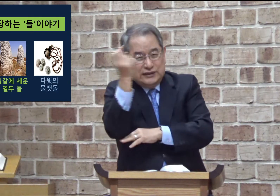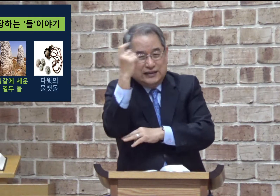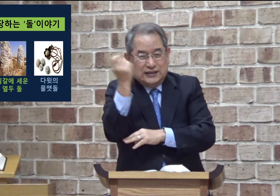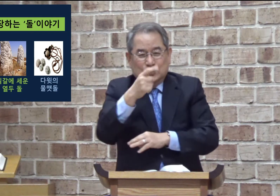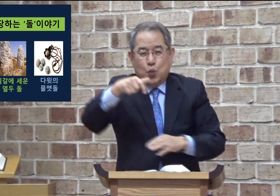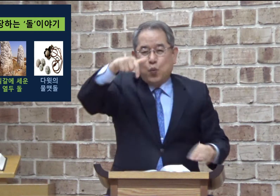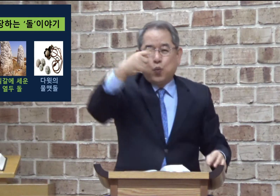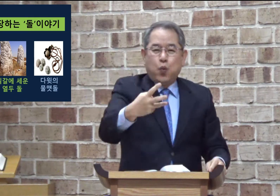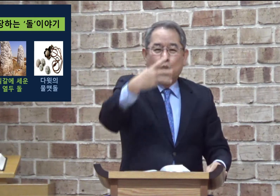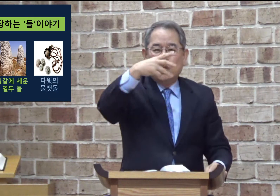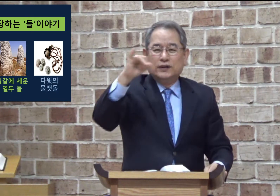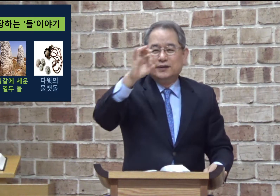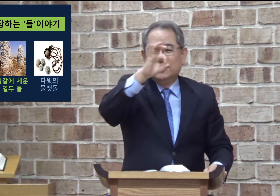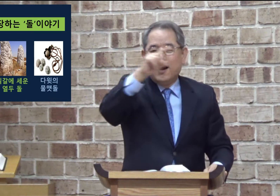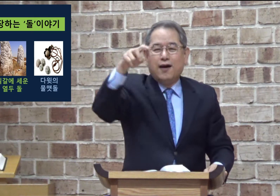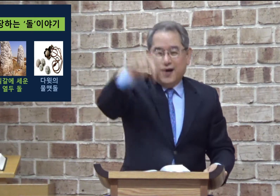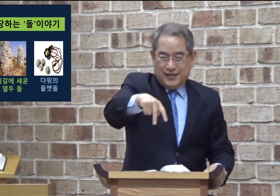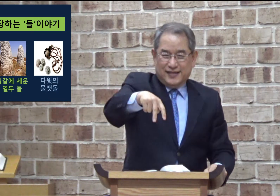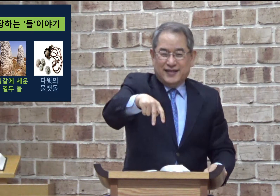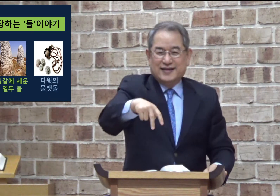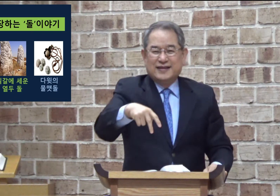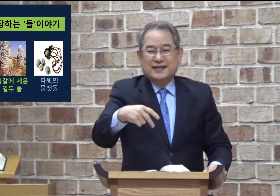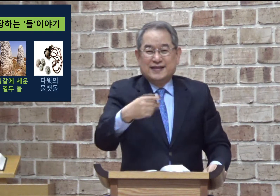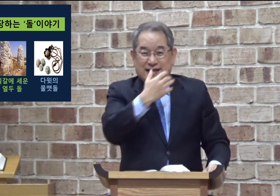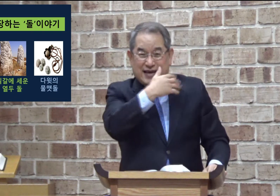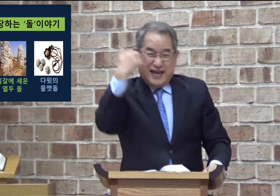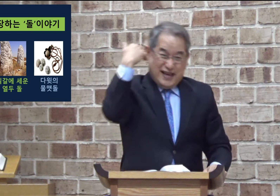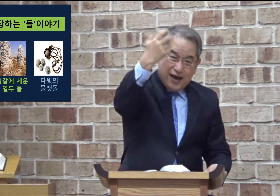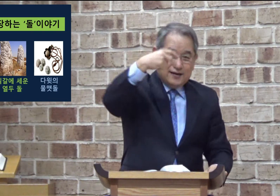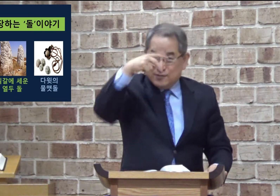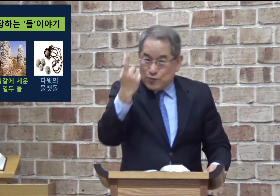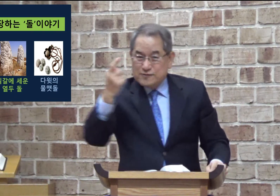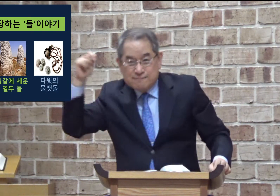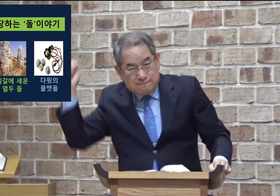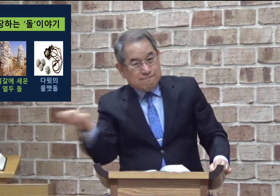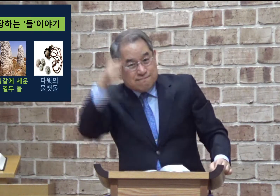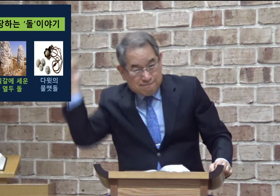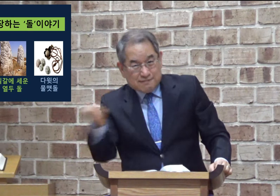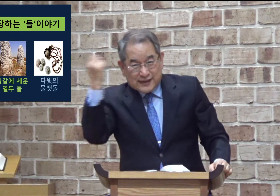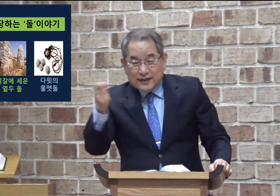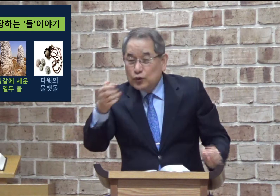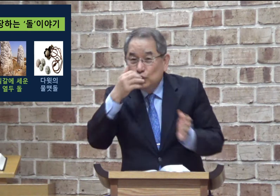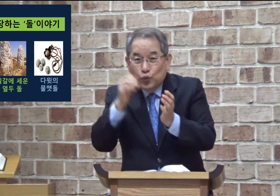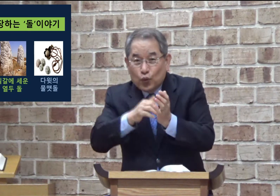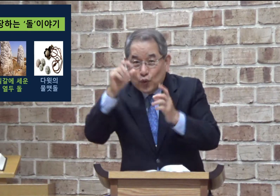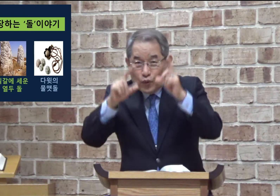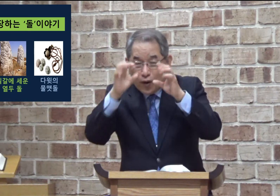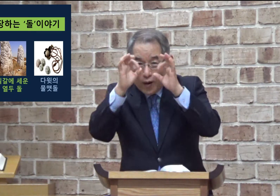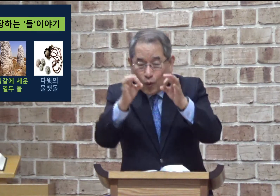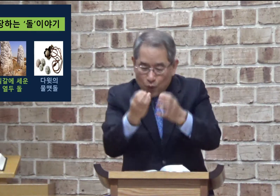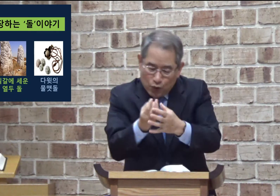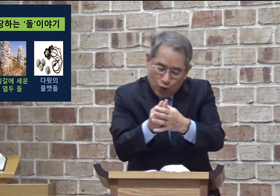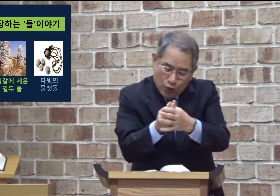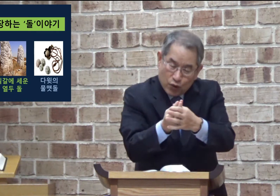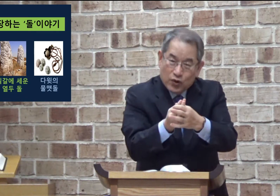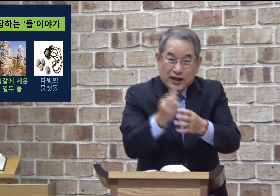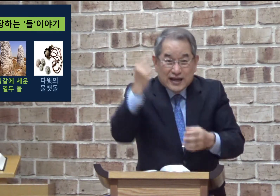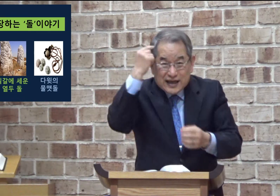거인을 조그만 공깃돌 같은 돌이 아니라 그것보다는